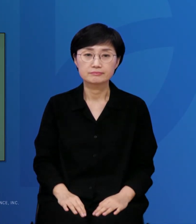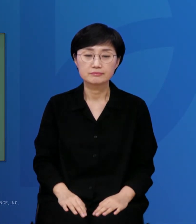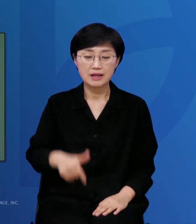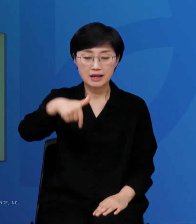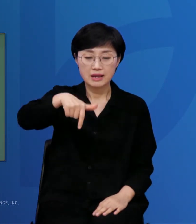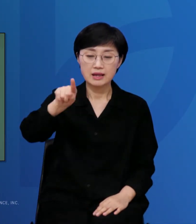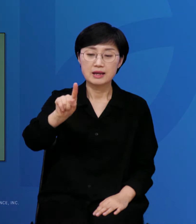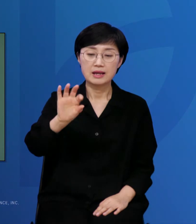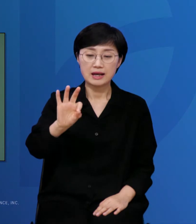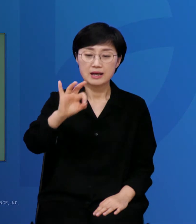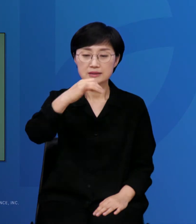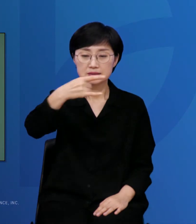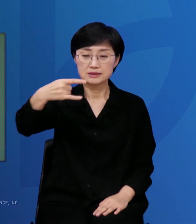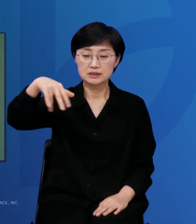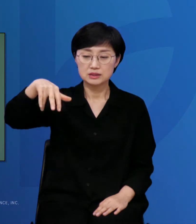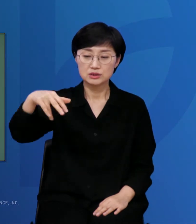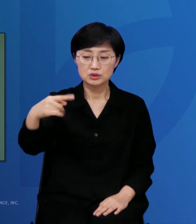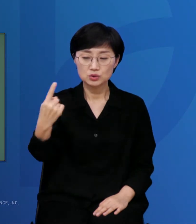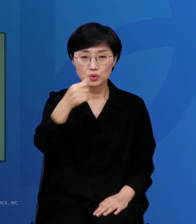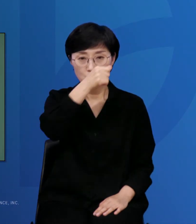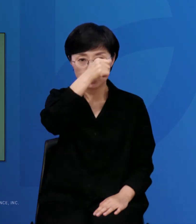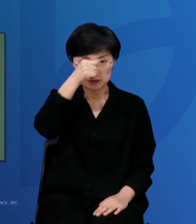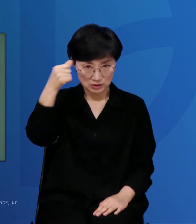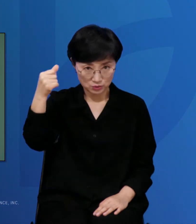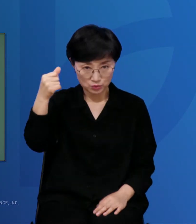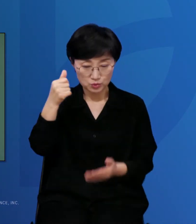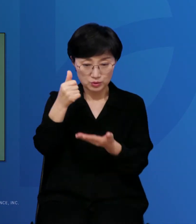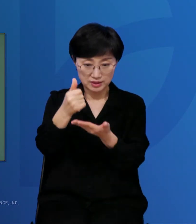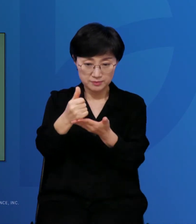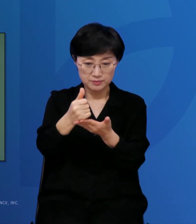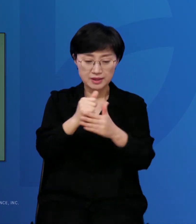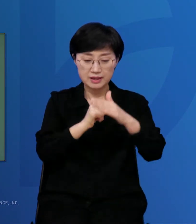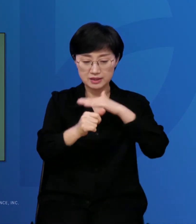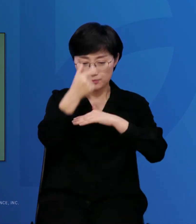강의조장님 우리를 대표해서 기도해 주시겠습니다.